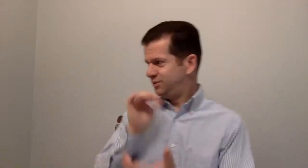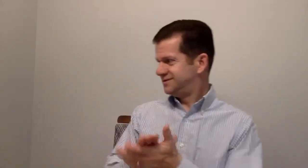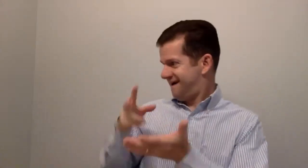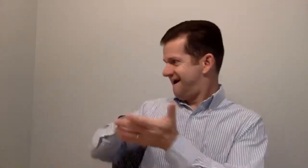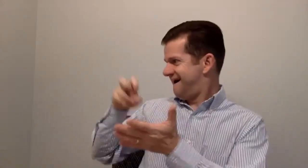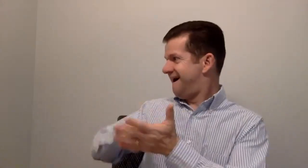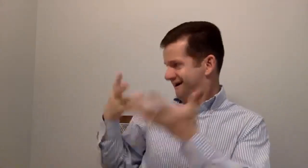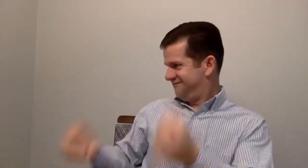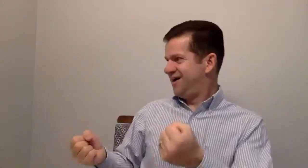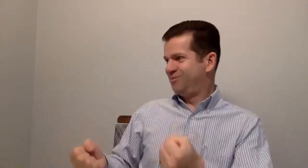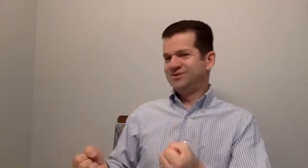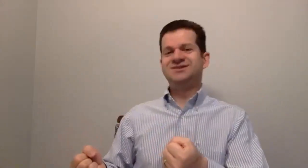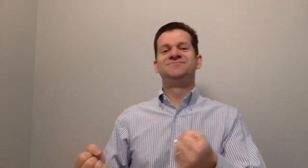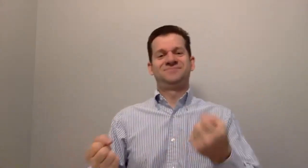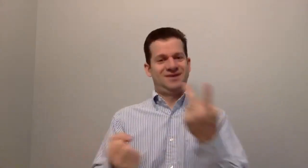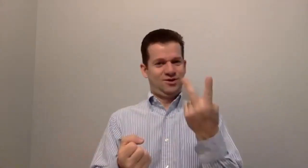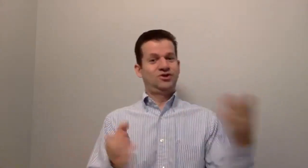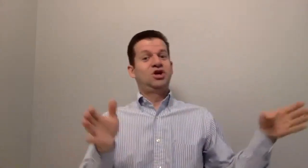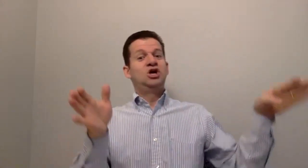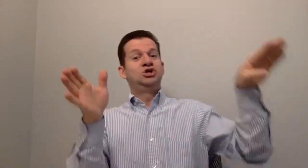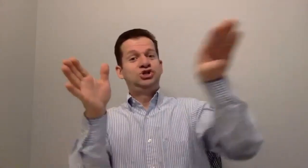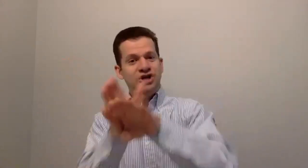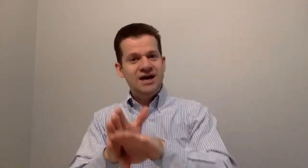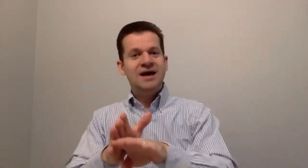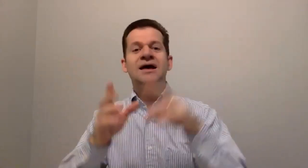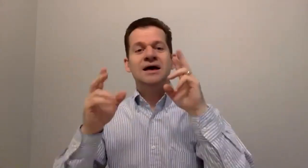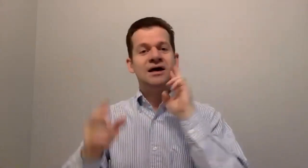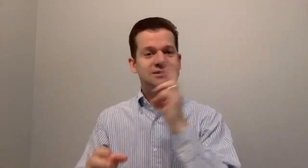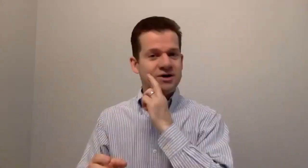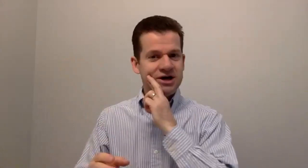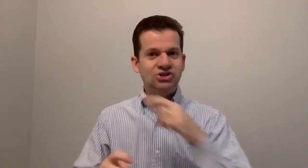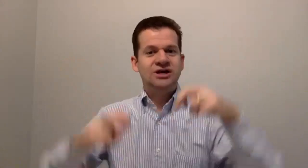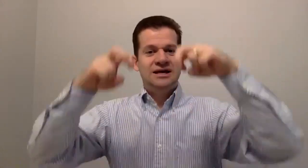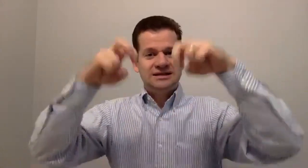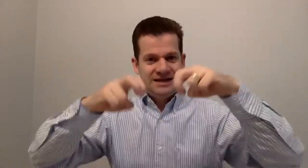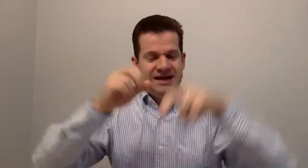esposa? Vamos. Nós dois. Chega, restaurante, senta,